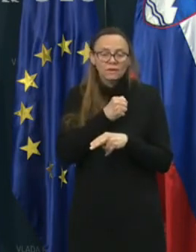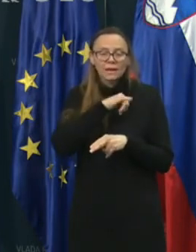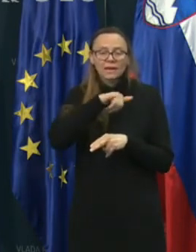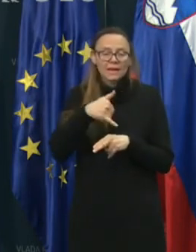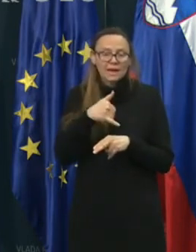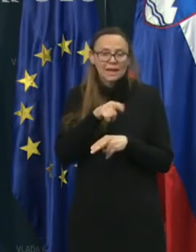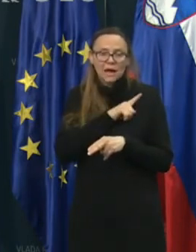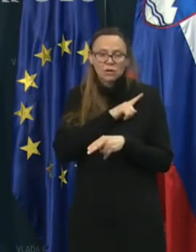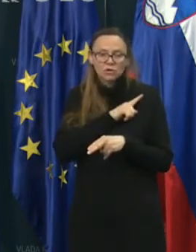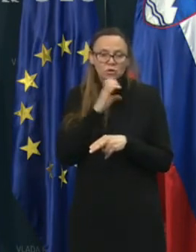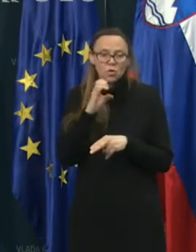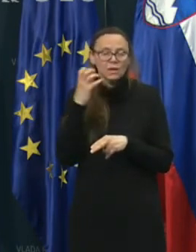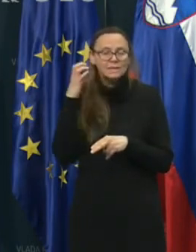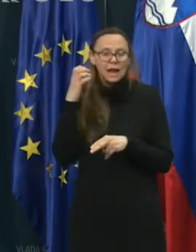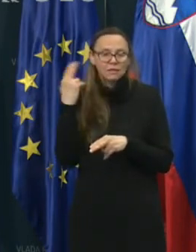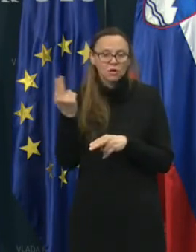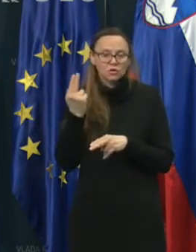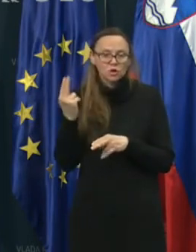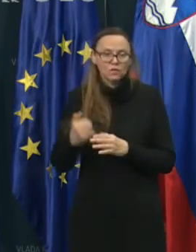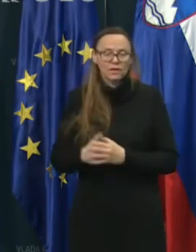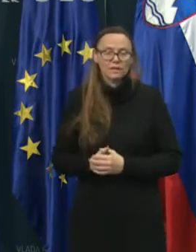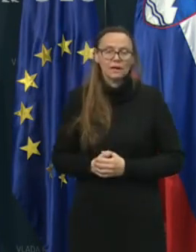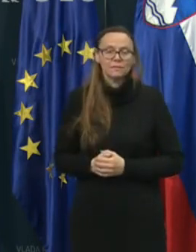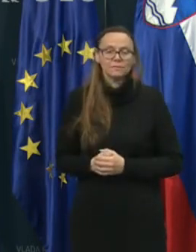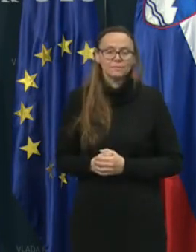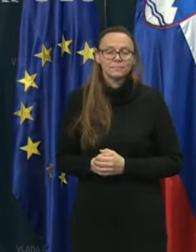Radio Slovenija.